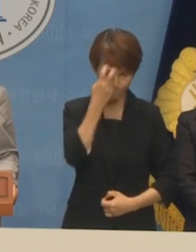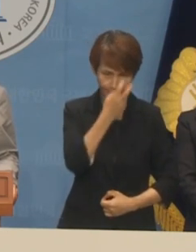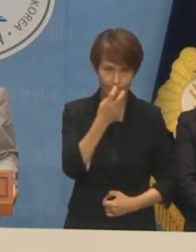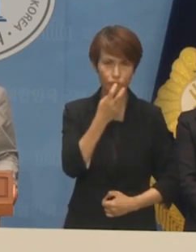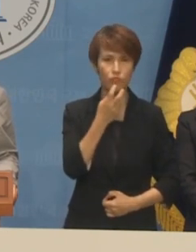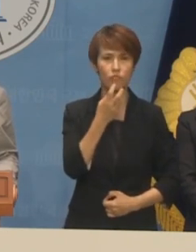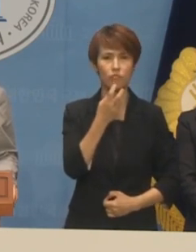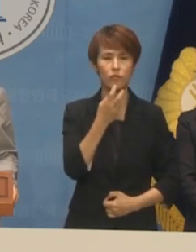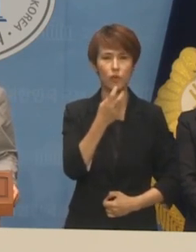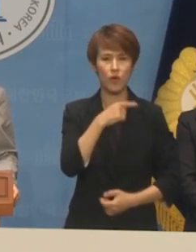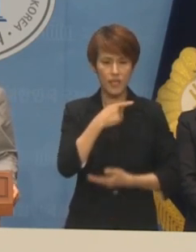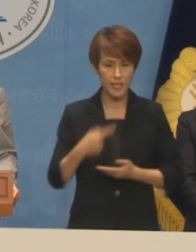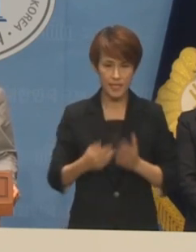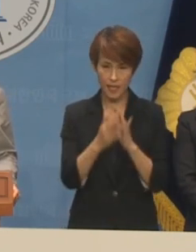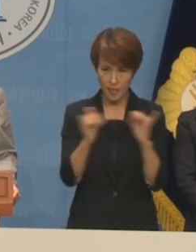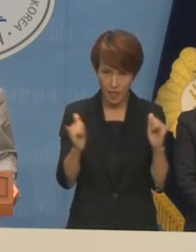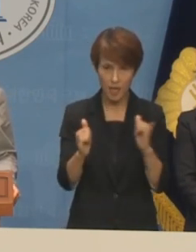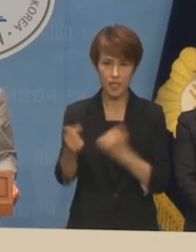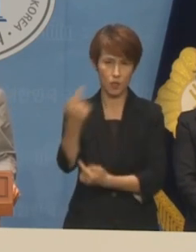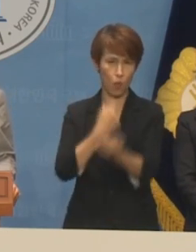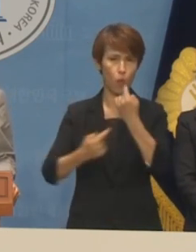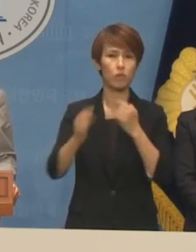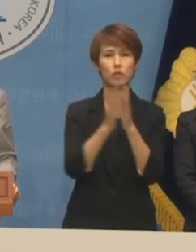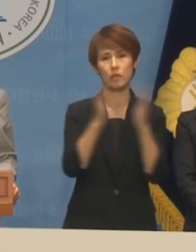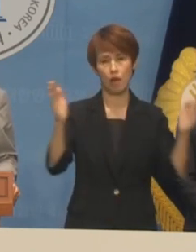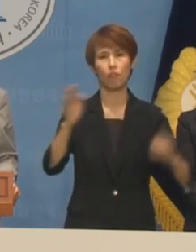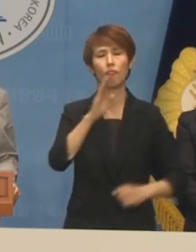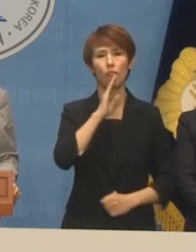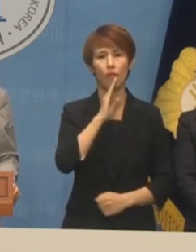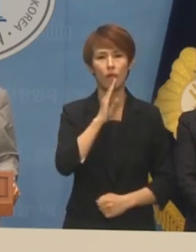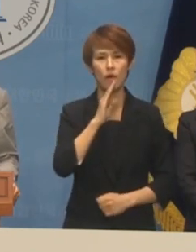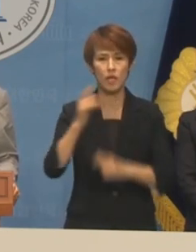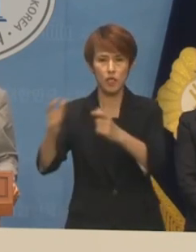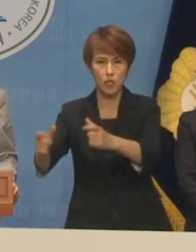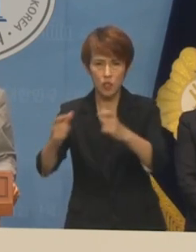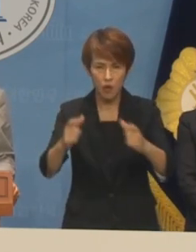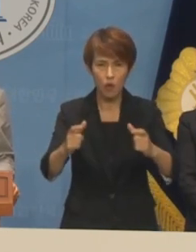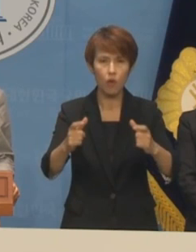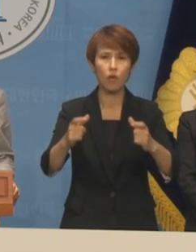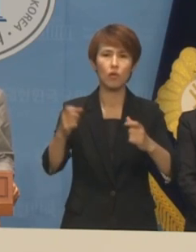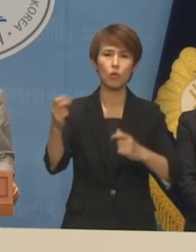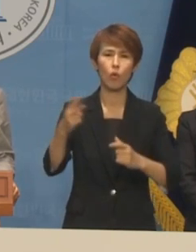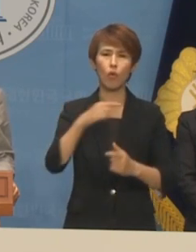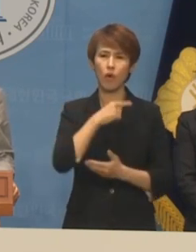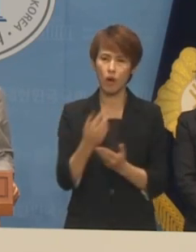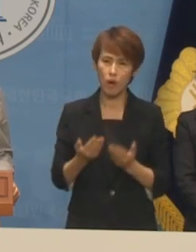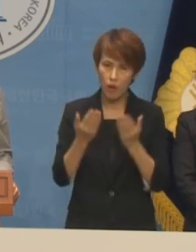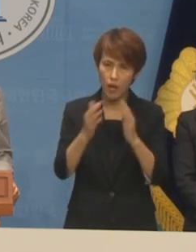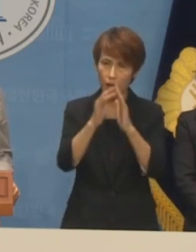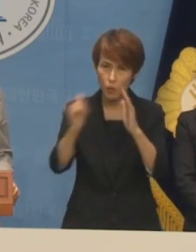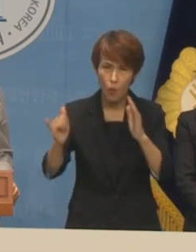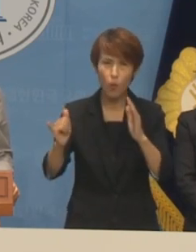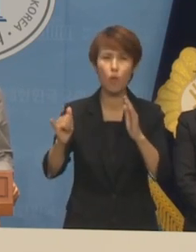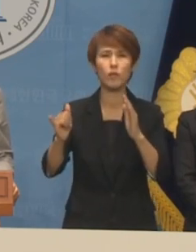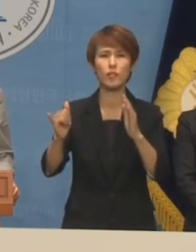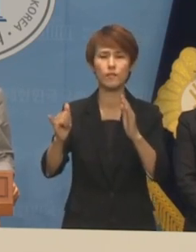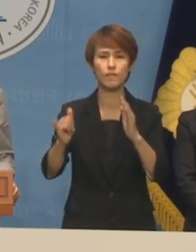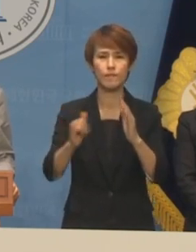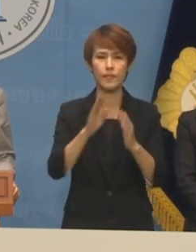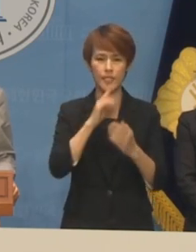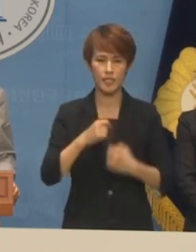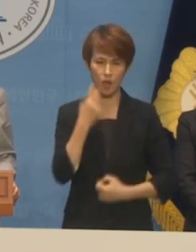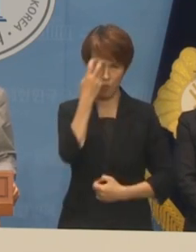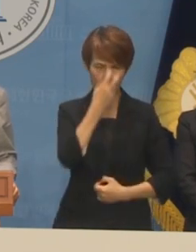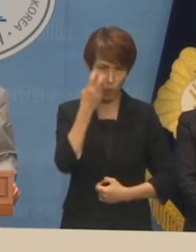진상규명과 희생자 신고가 시작되었습니다. 지역사회와 유족들의 읍소에도 진상조사 보고서